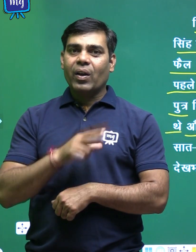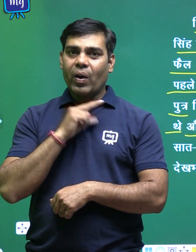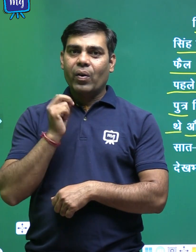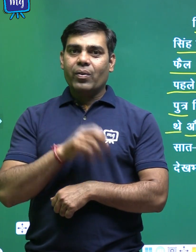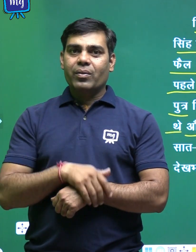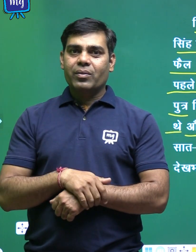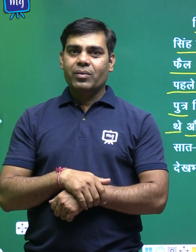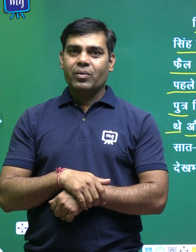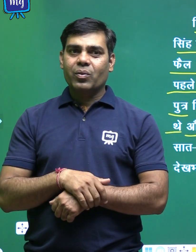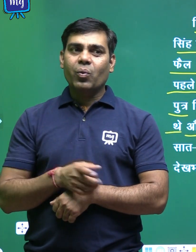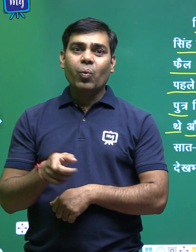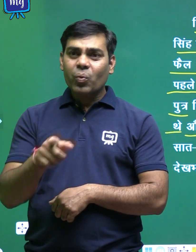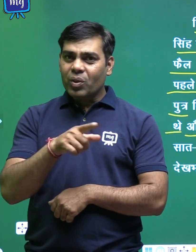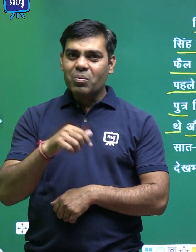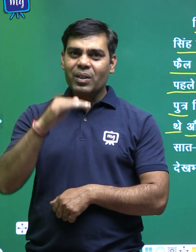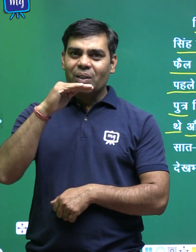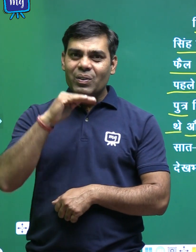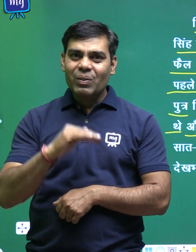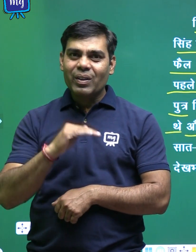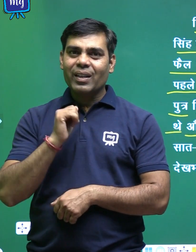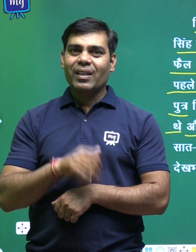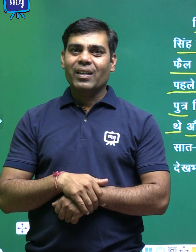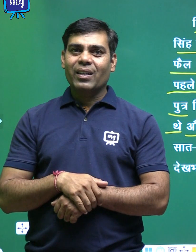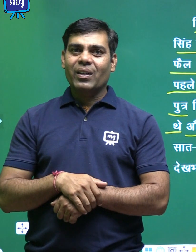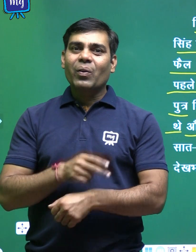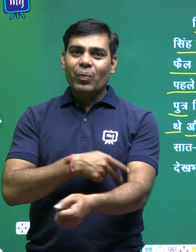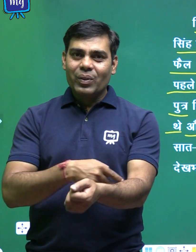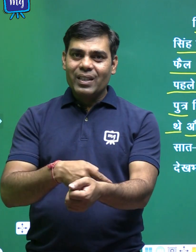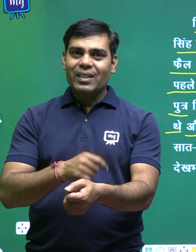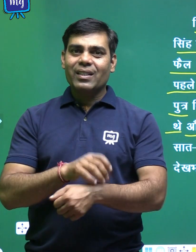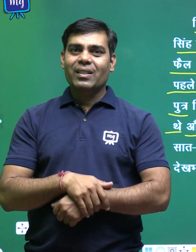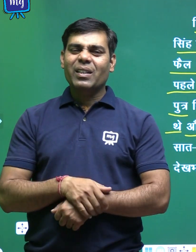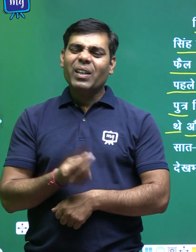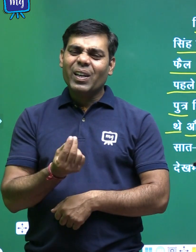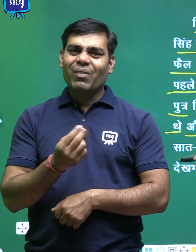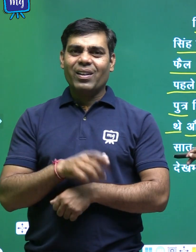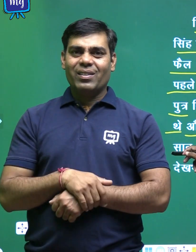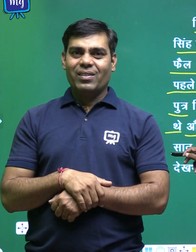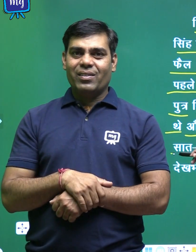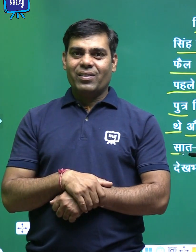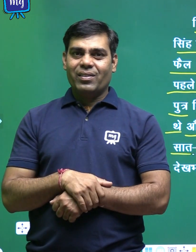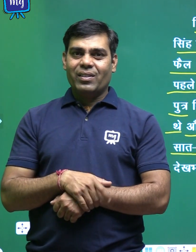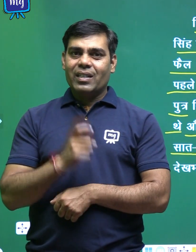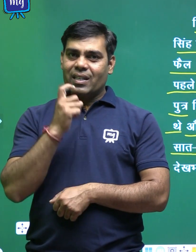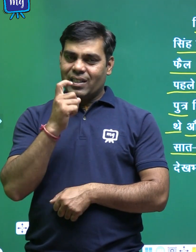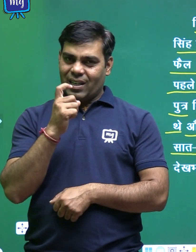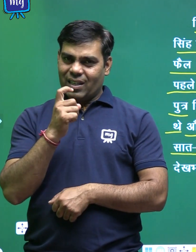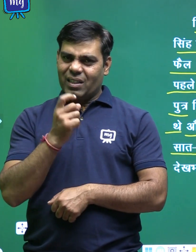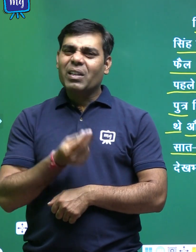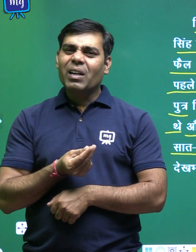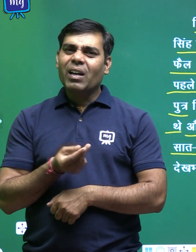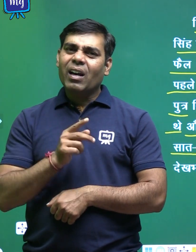और सबसे छोटे उदय सिंह केवल 7-8